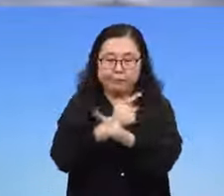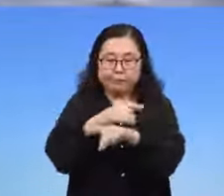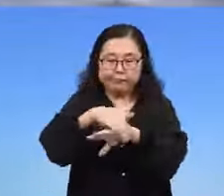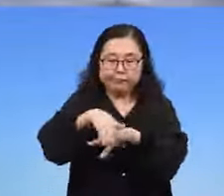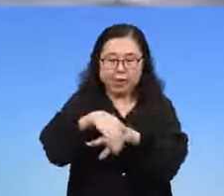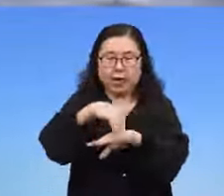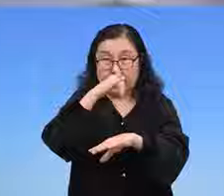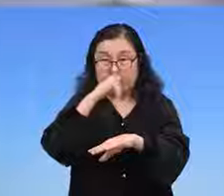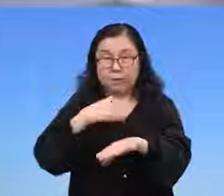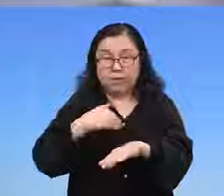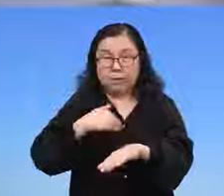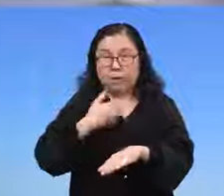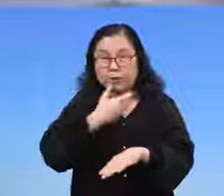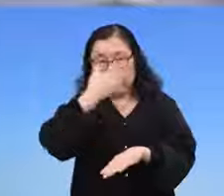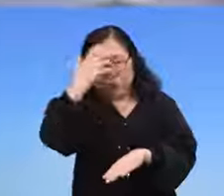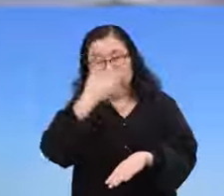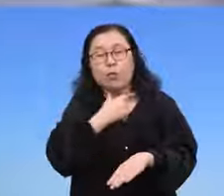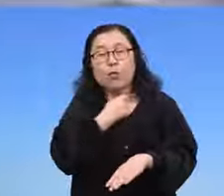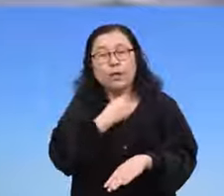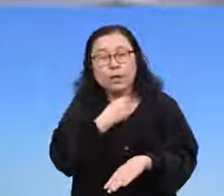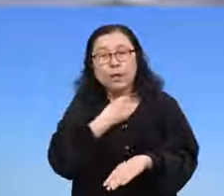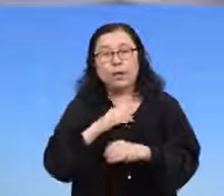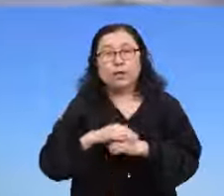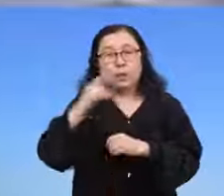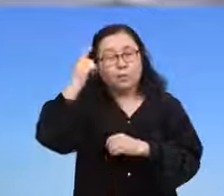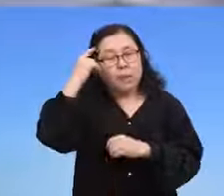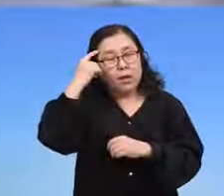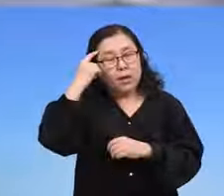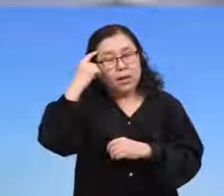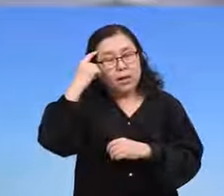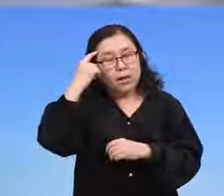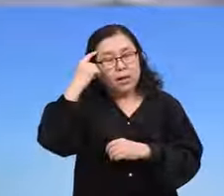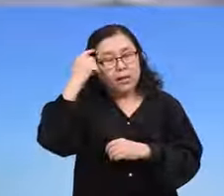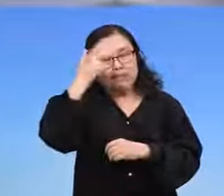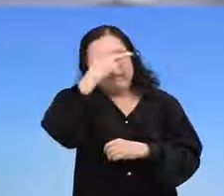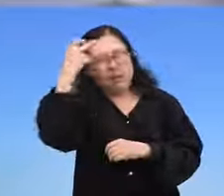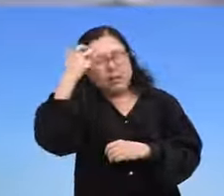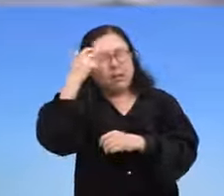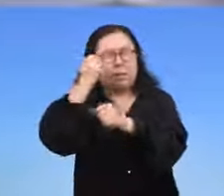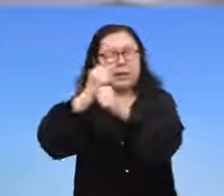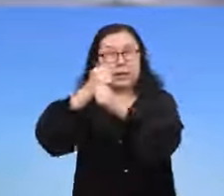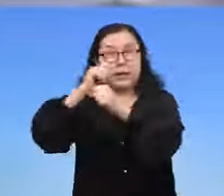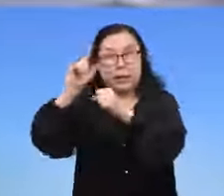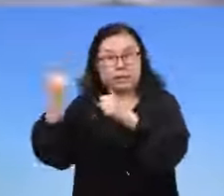저희가 꿈꾸는 제자훈련은요, 머리를 키우는 훈련이 아닙니다.